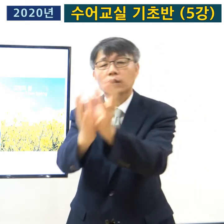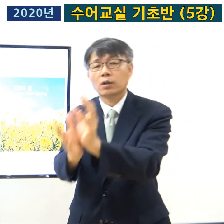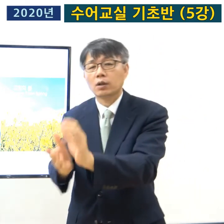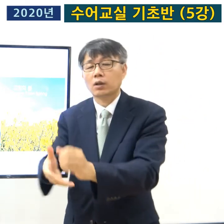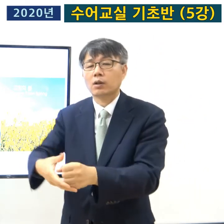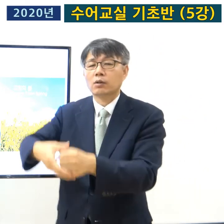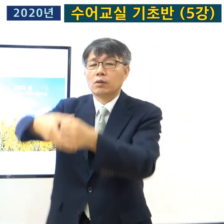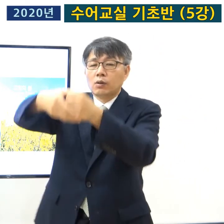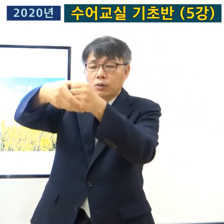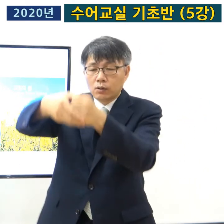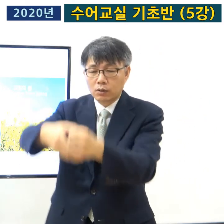복숭아꽃